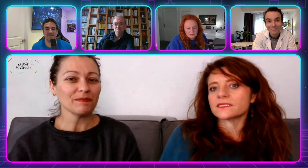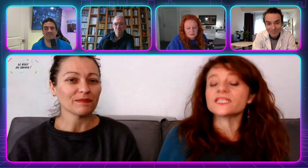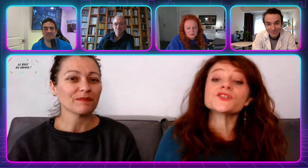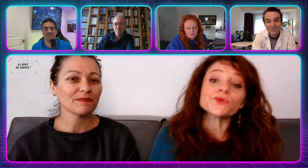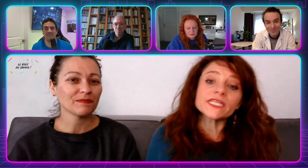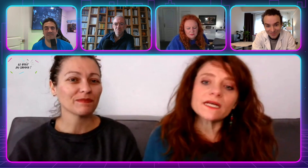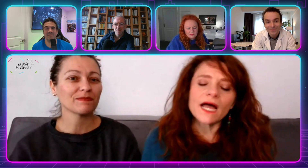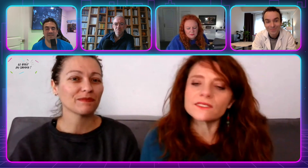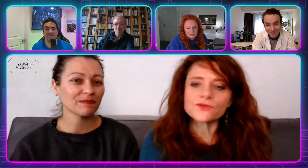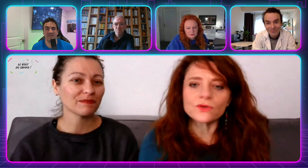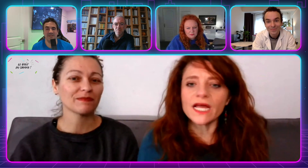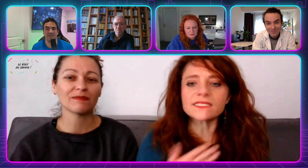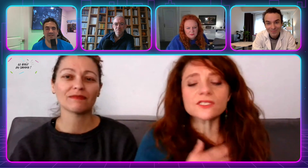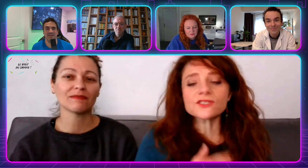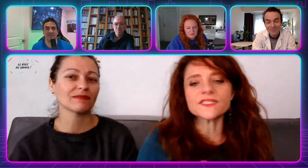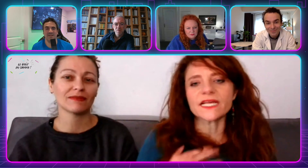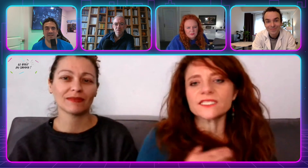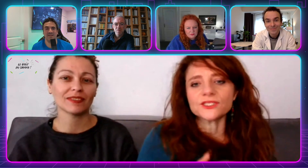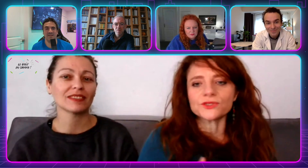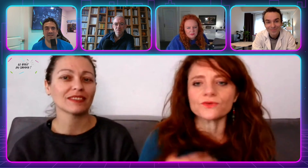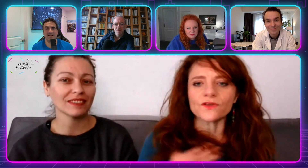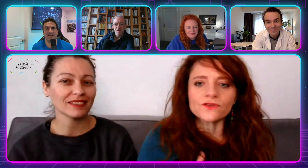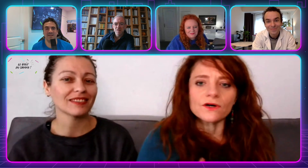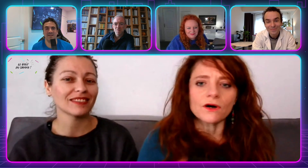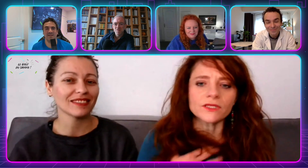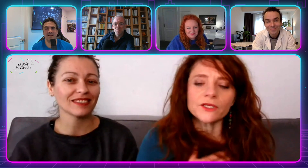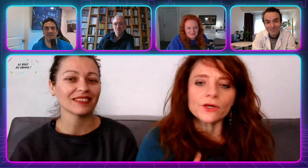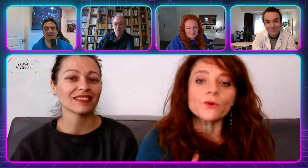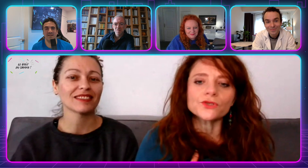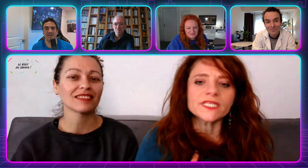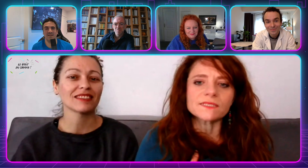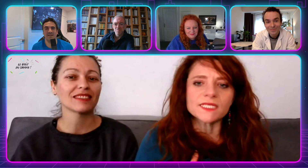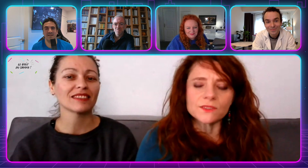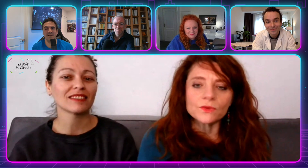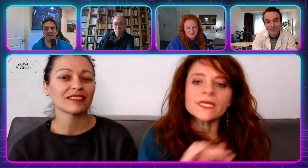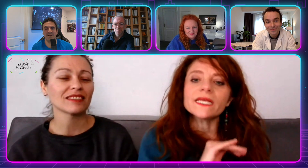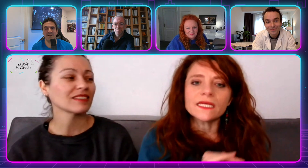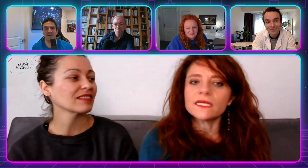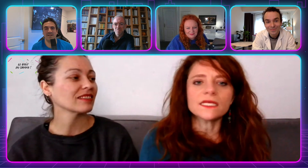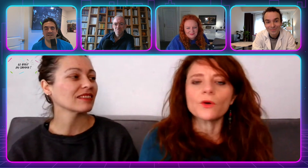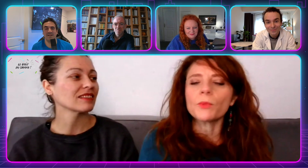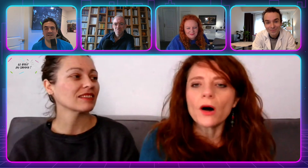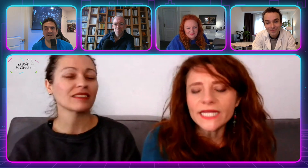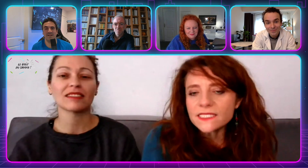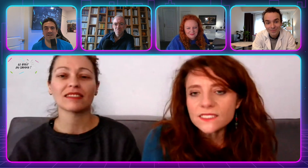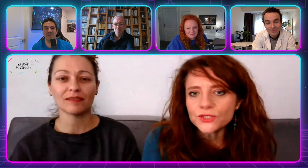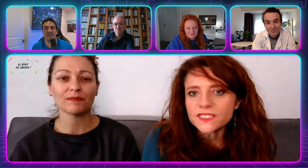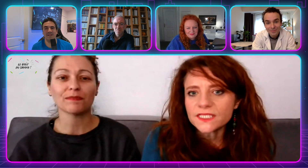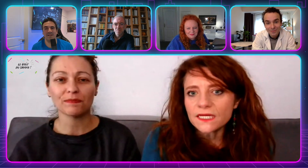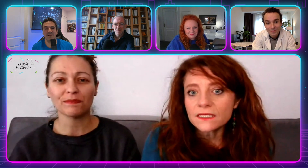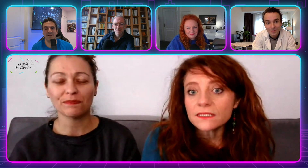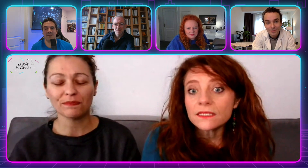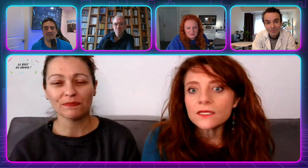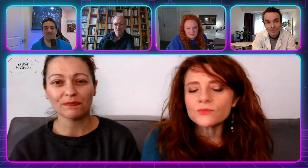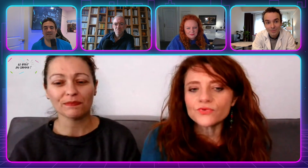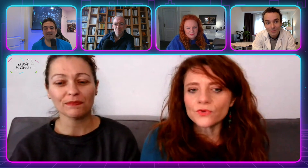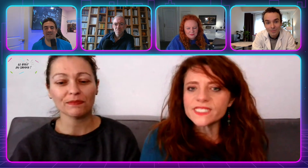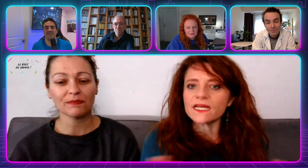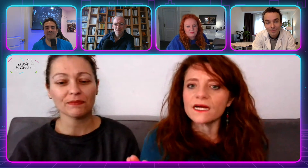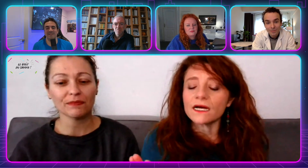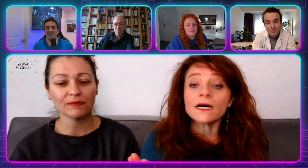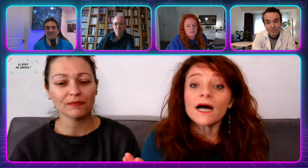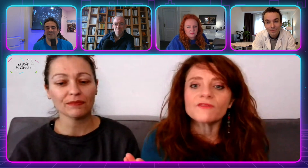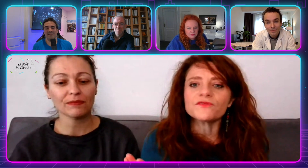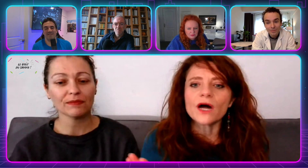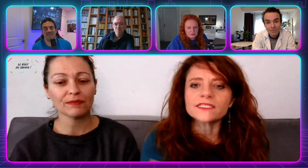Ouais. C'est le sourire. Un sourd, là, si je fais ça et que je dis je suis contente en ayant L'expressivité. aucune expression, il comprend rien à ce que je dis, hein. Pour